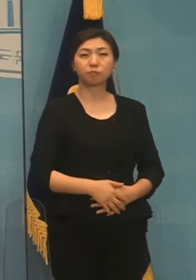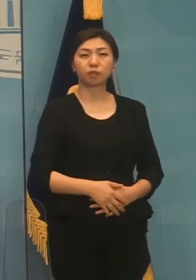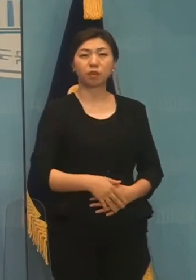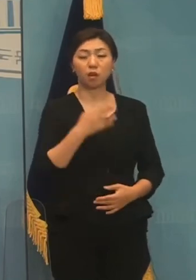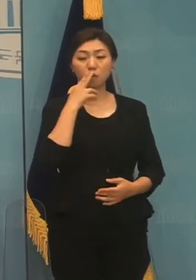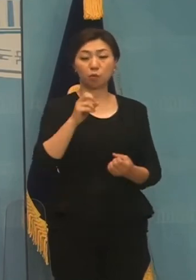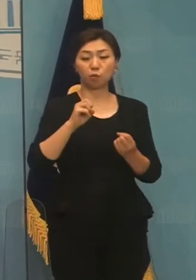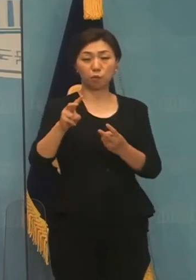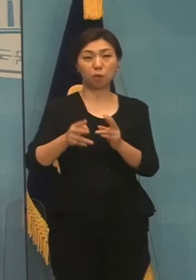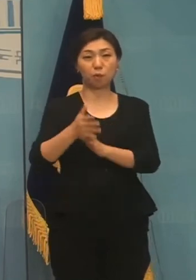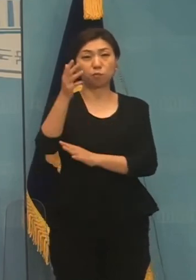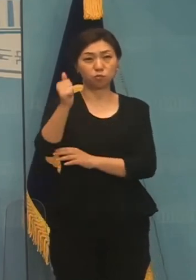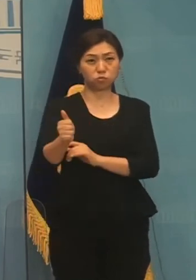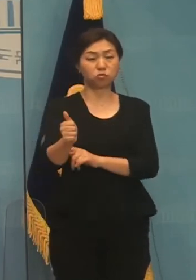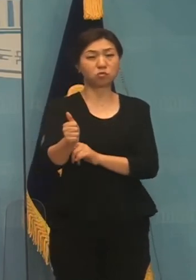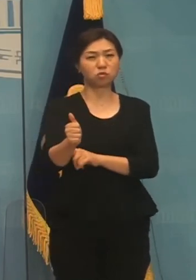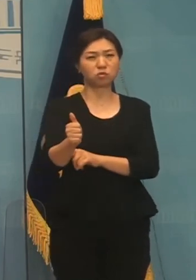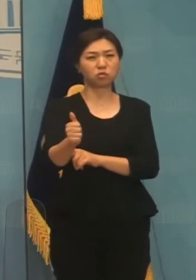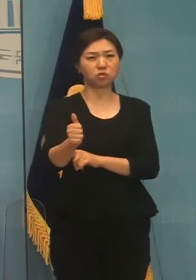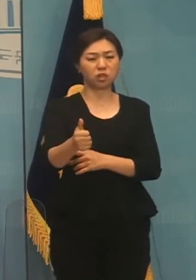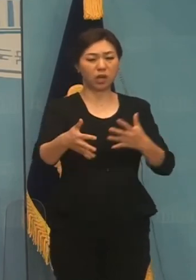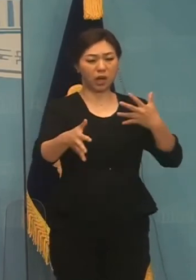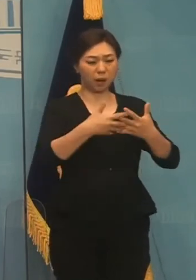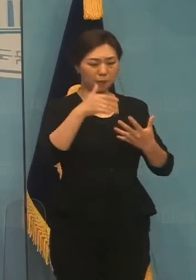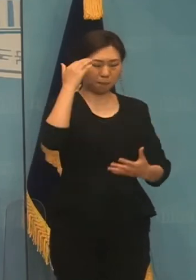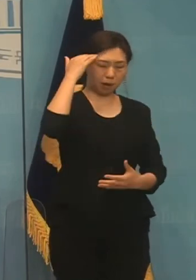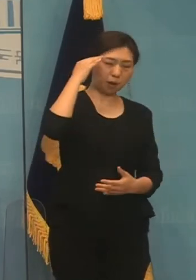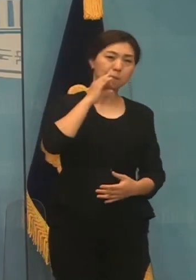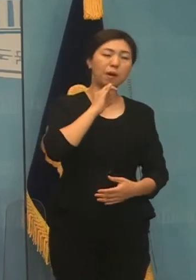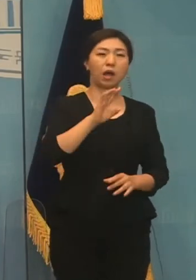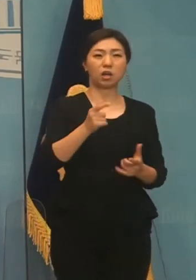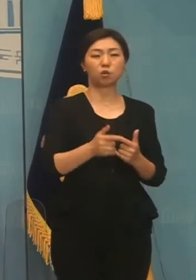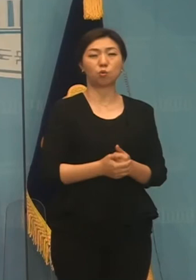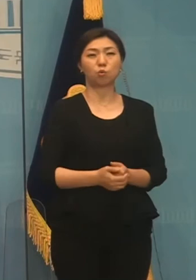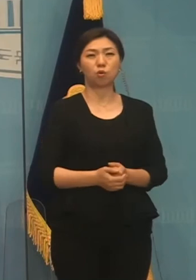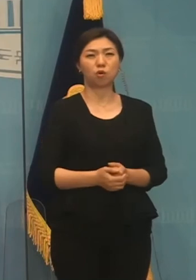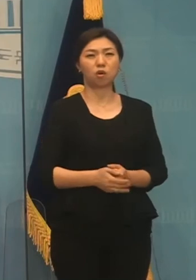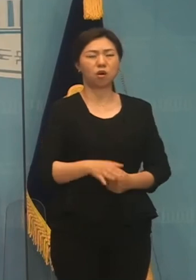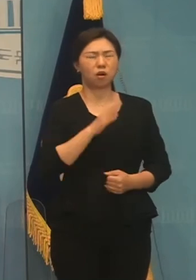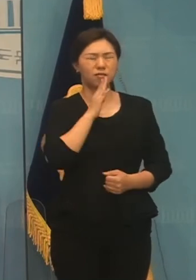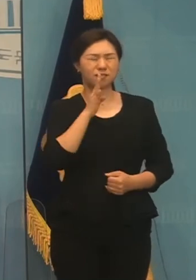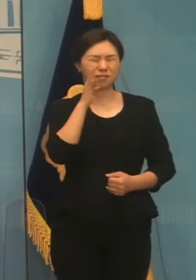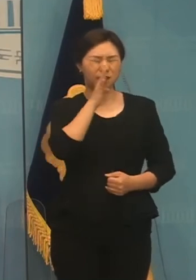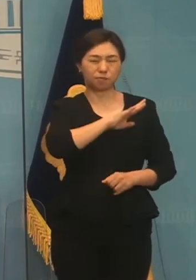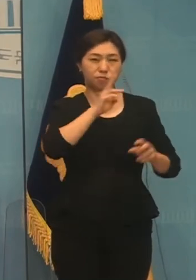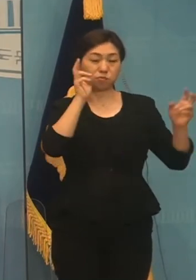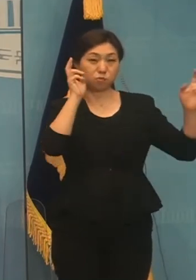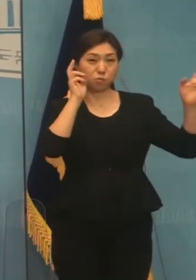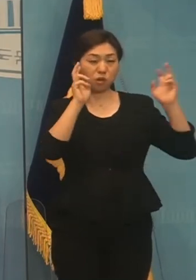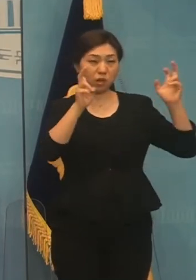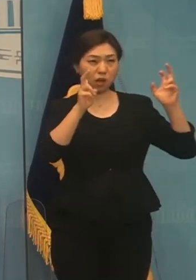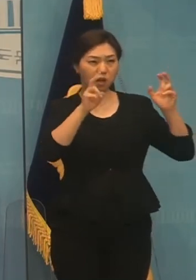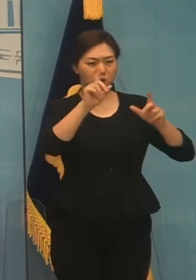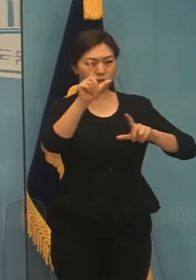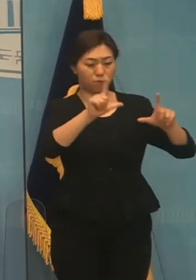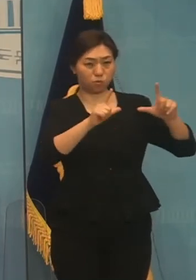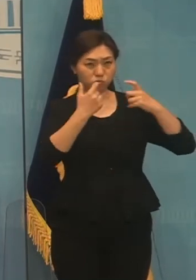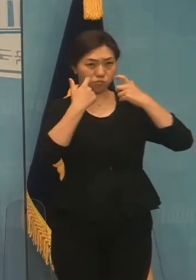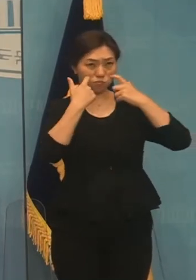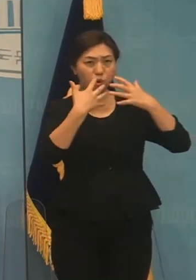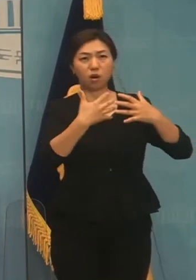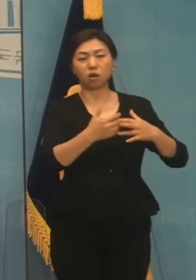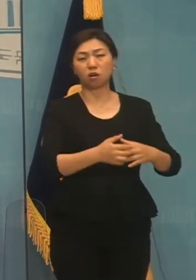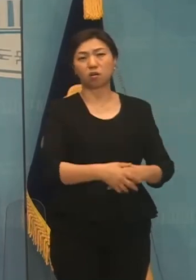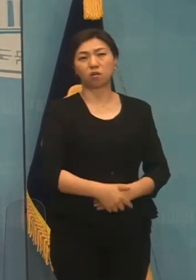우정사업본부는 단순히 합의 도출에만 회방을 놓고 있는 것이 아니라 악덕 기업으로서의 면모를 떨치는데도 주저함이